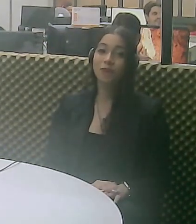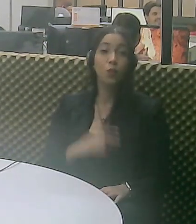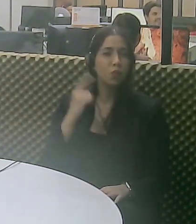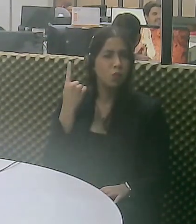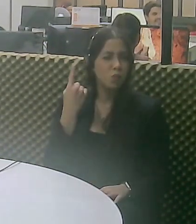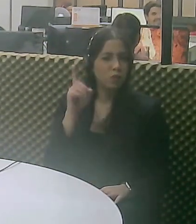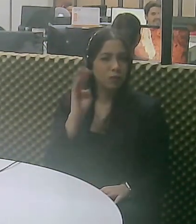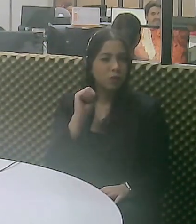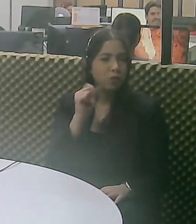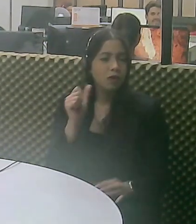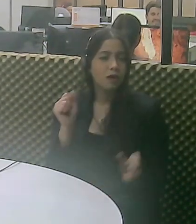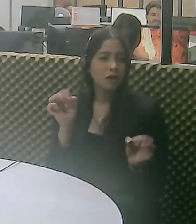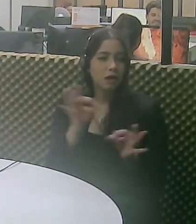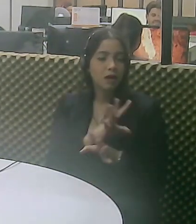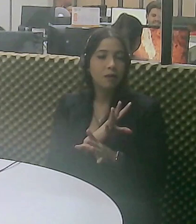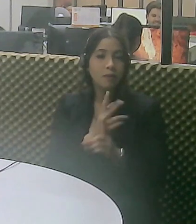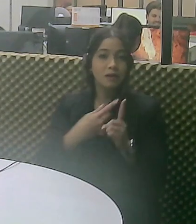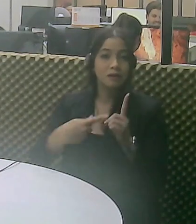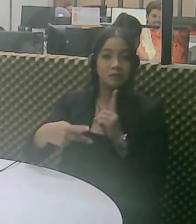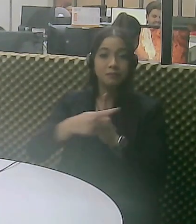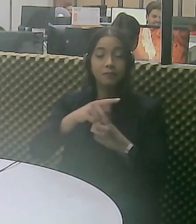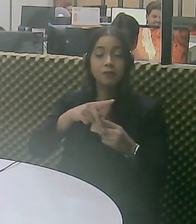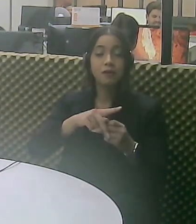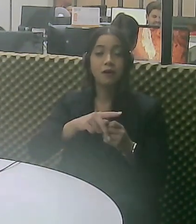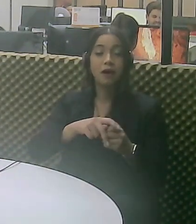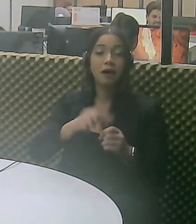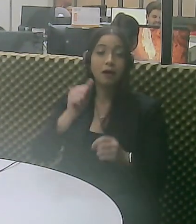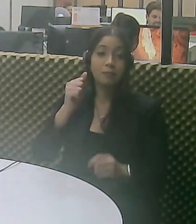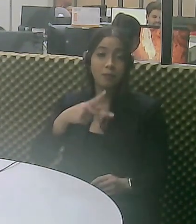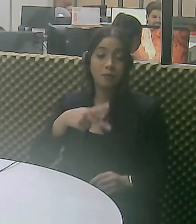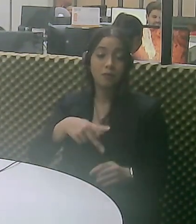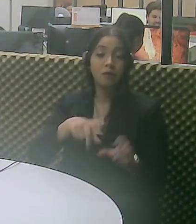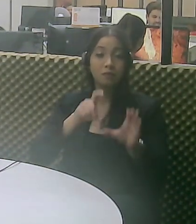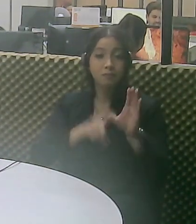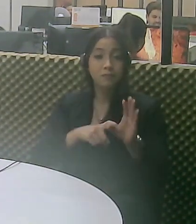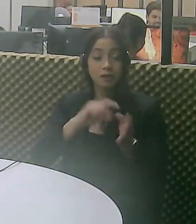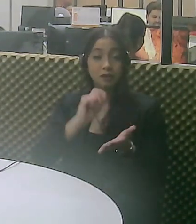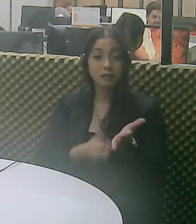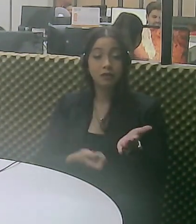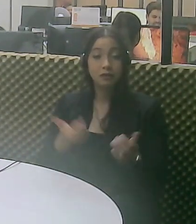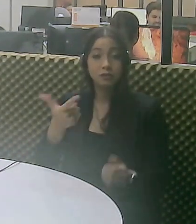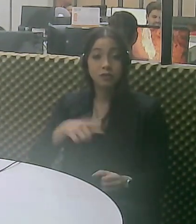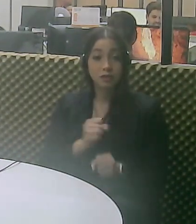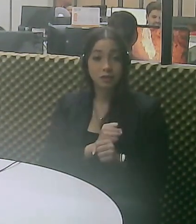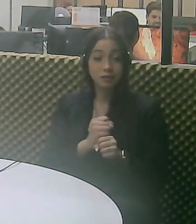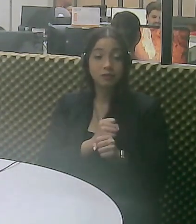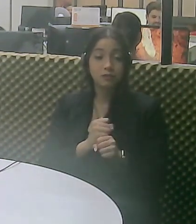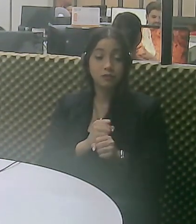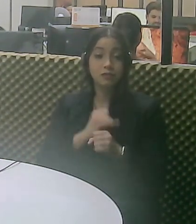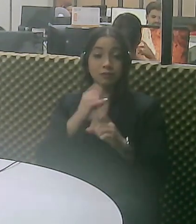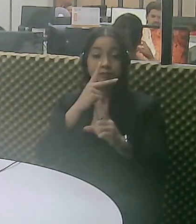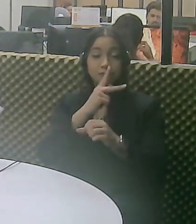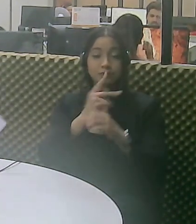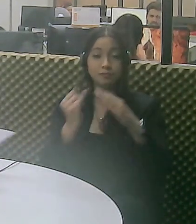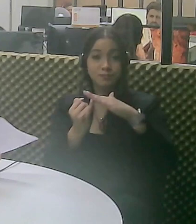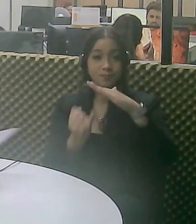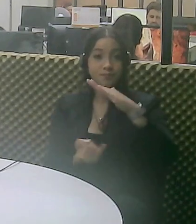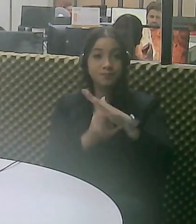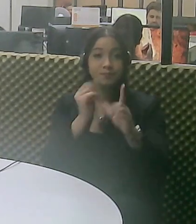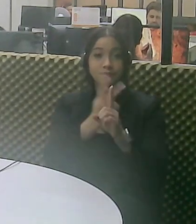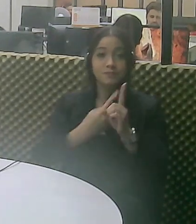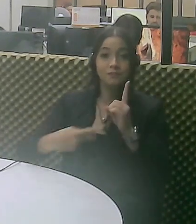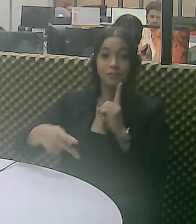Últimos dias para os aposentados e pensionistas nascidos em julho realizarem o recadastramento anual junto ao Instituto de Previdência